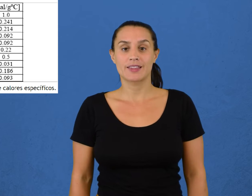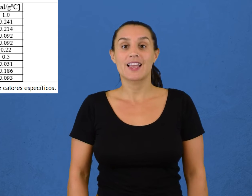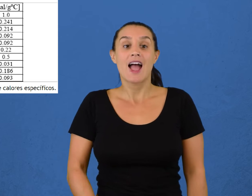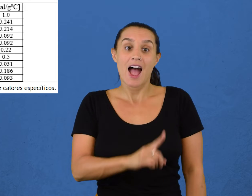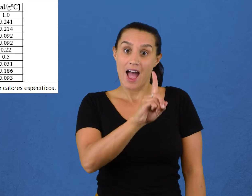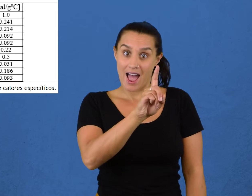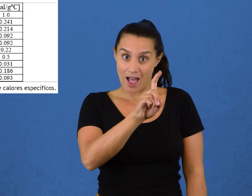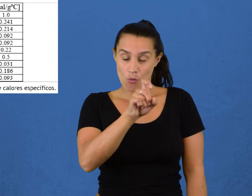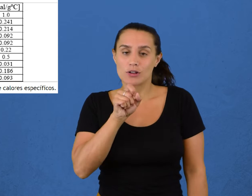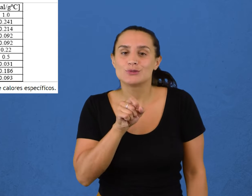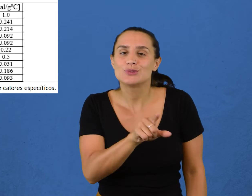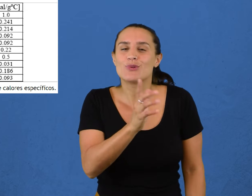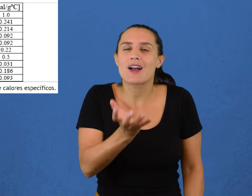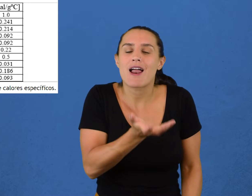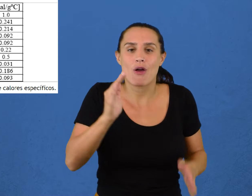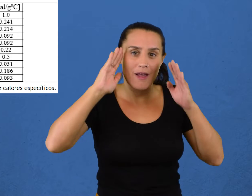El calor específico del agua es